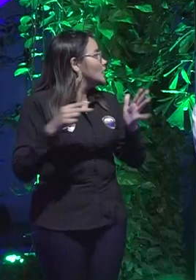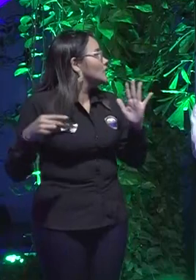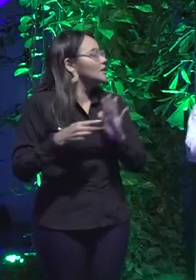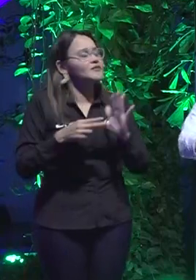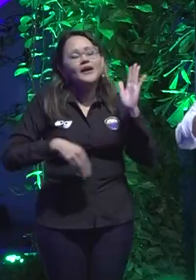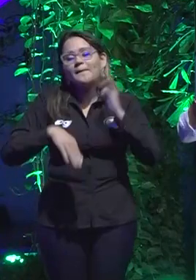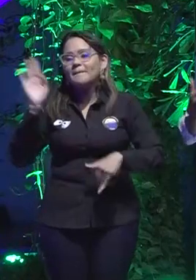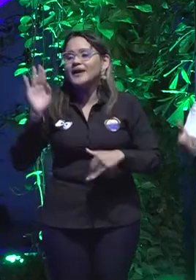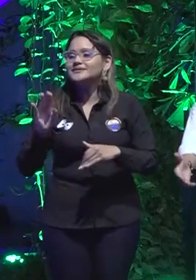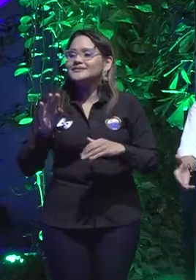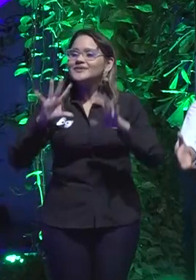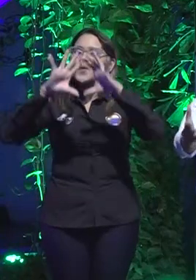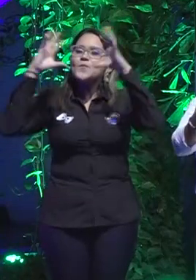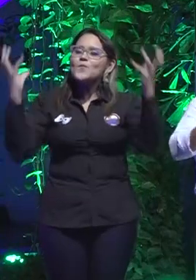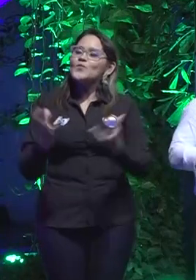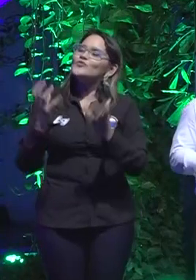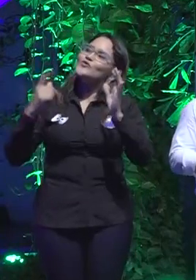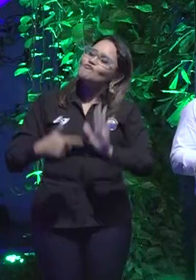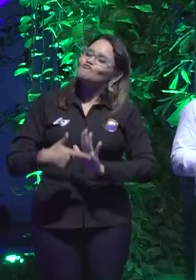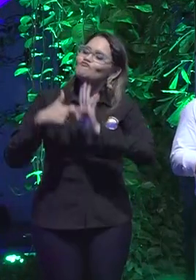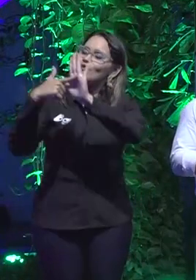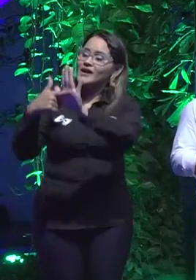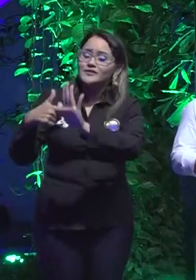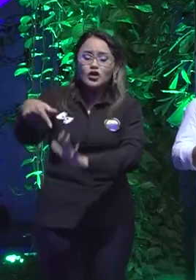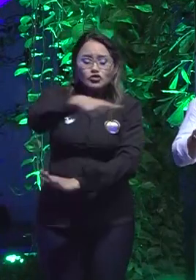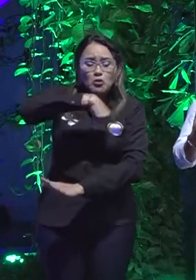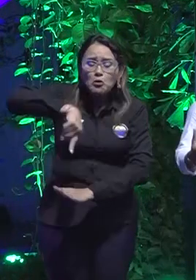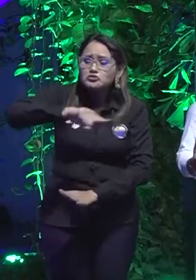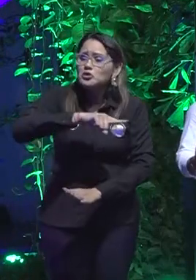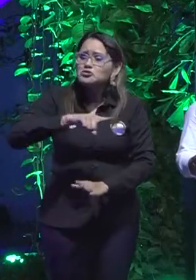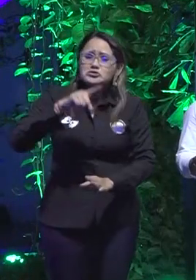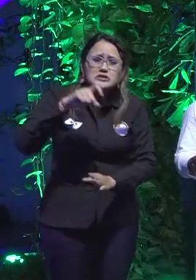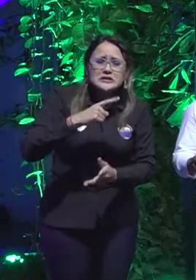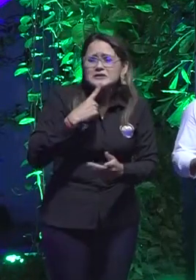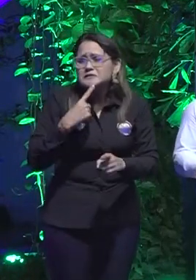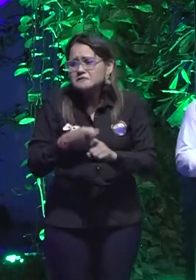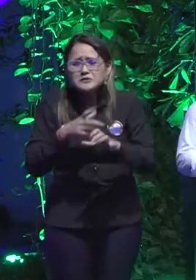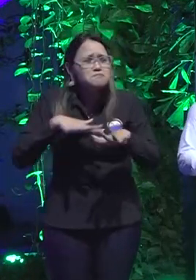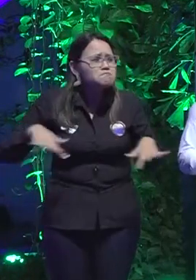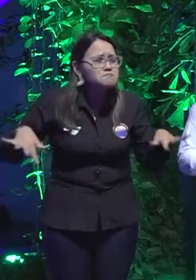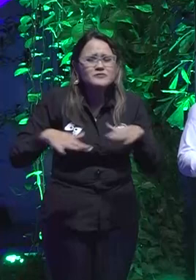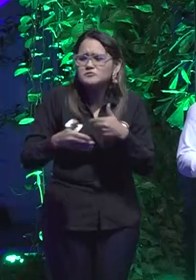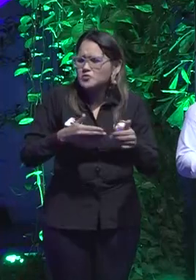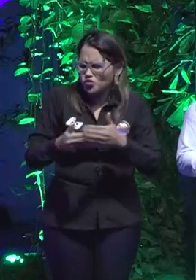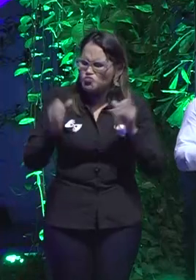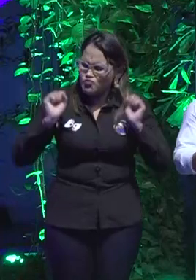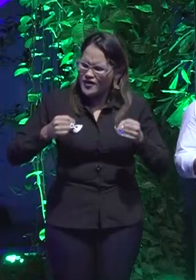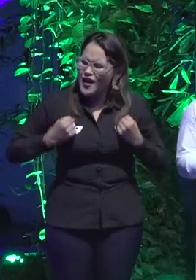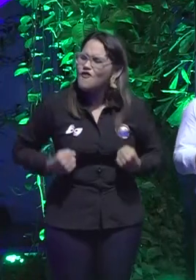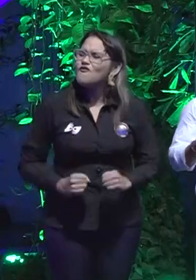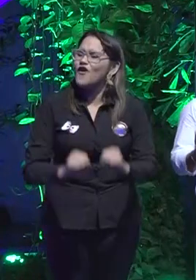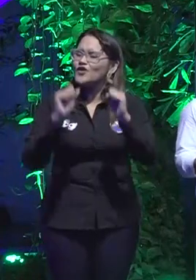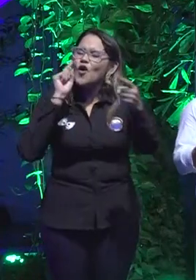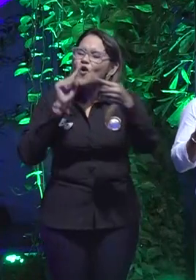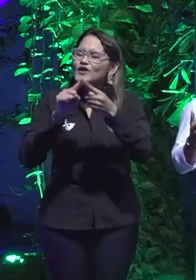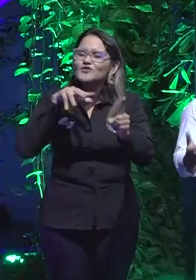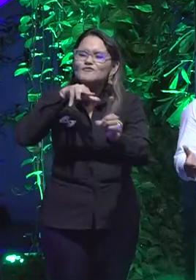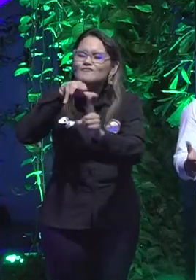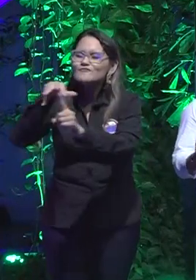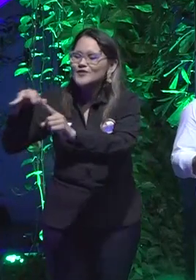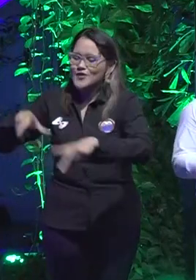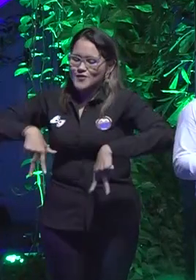la provincia, desde el territorio, en medio de las necesidades, podemos hacer el esfuerzo por hacer educación que trate de transformar